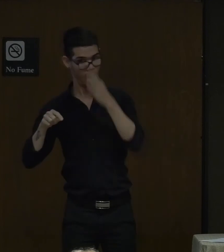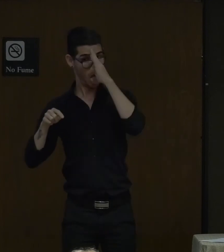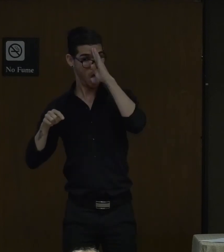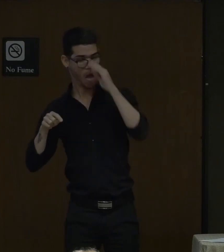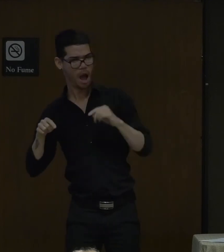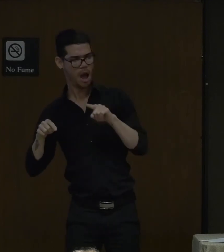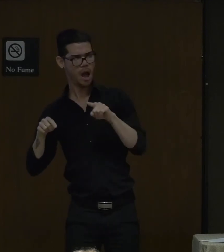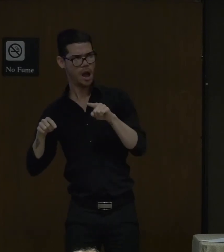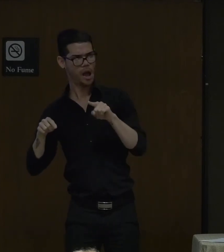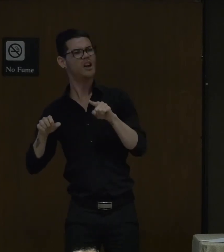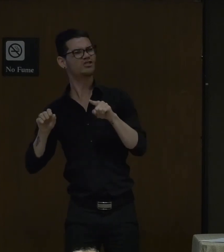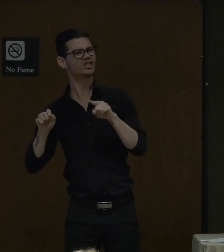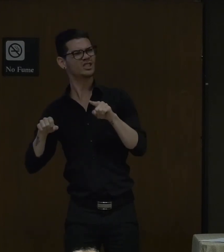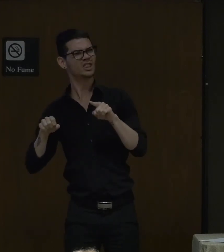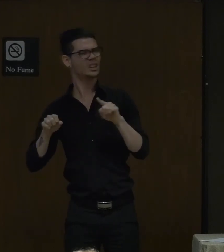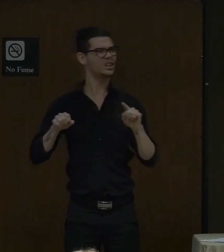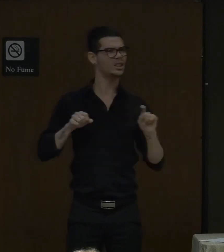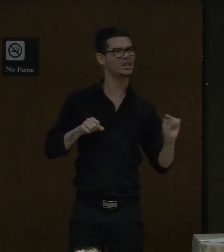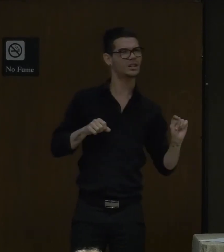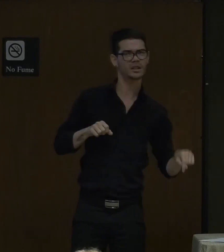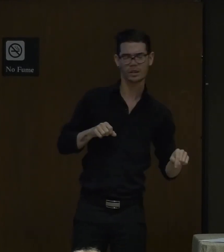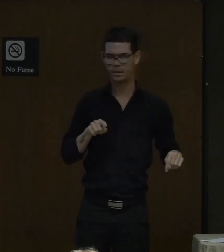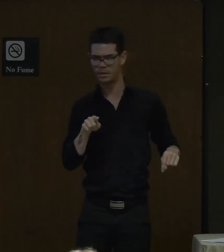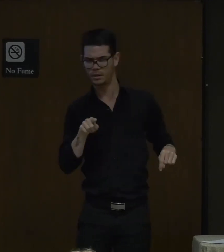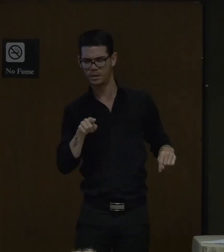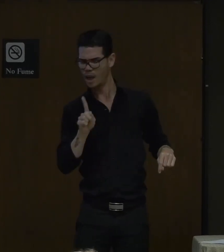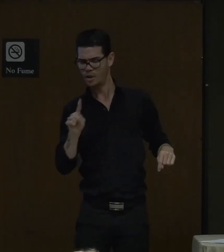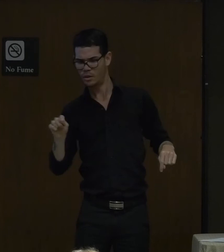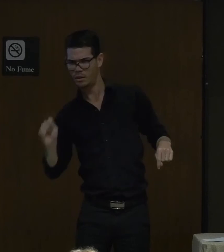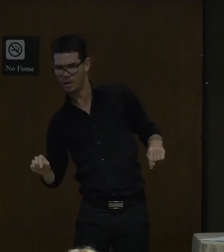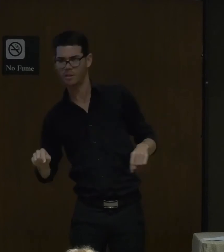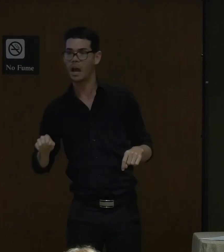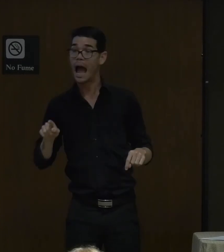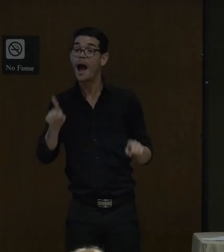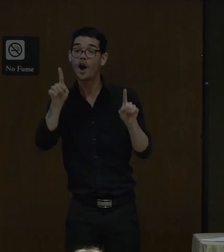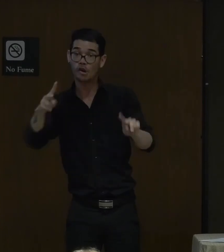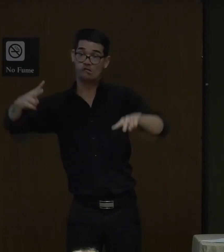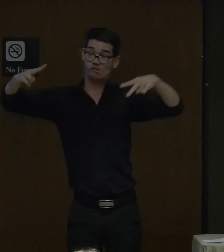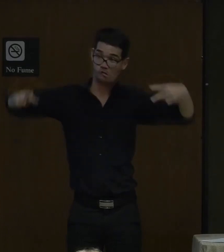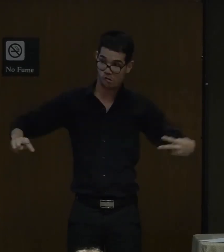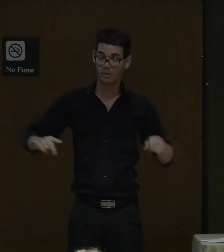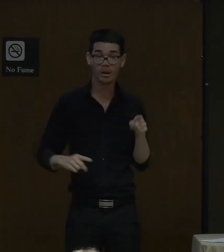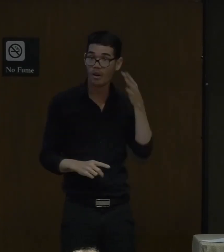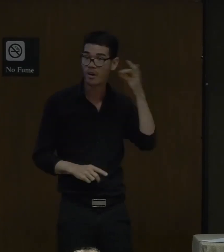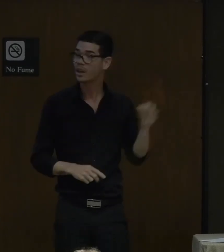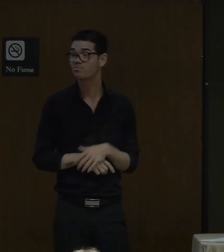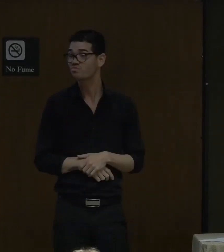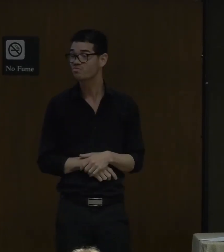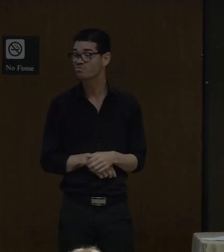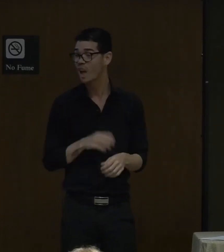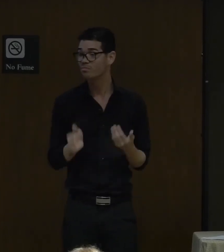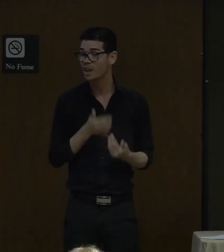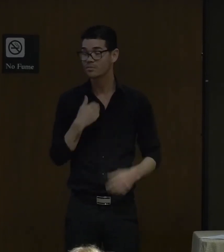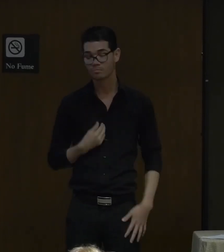el grupo de control, que era un grupo de personas oyentes que no sabía lengua de señas, para ellos no había diferencia, ellos contestaban igual